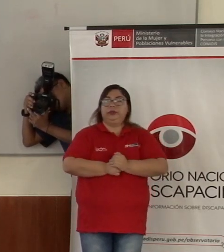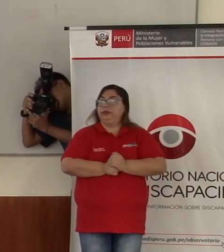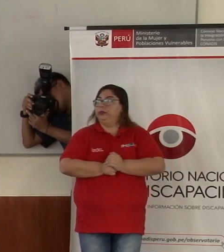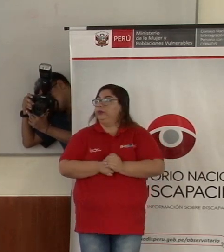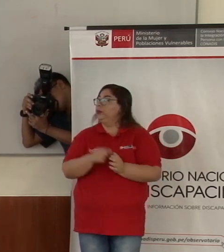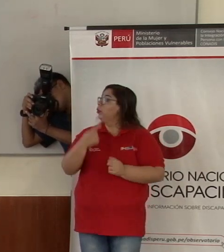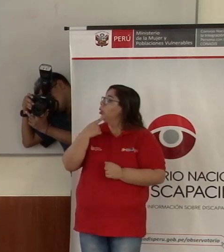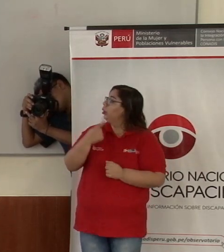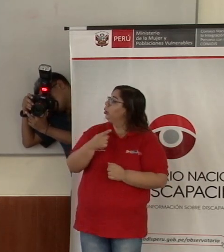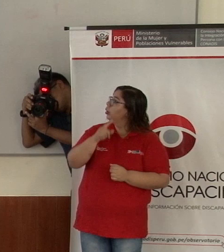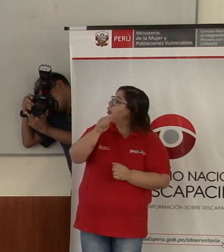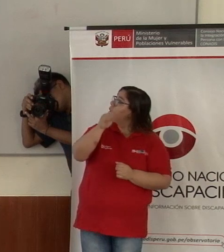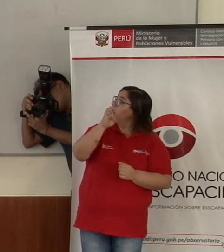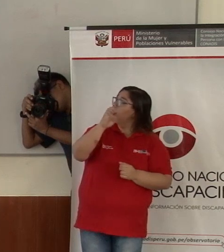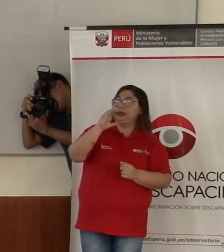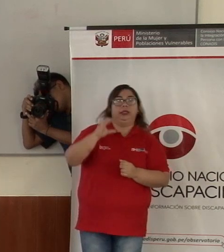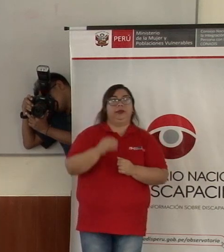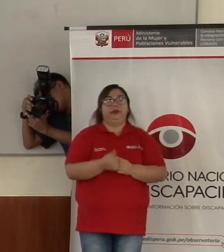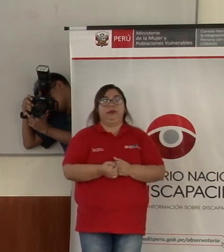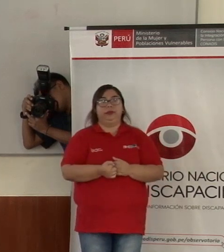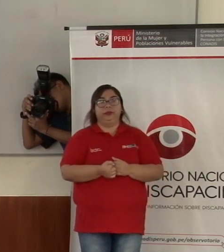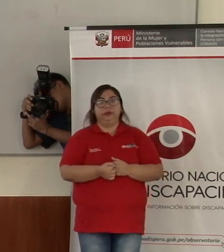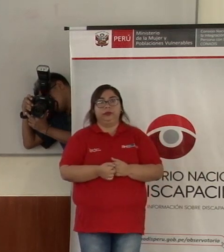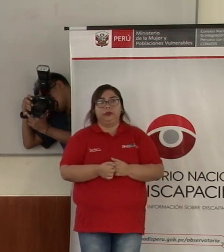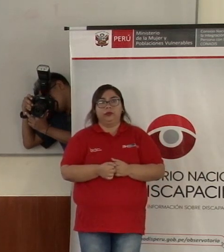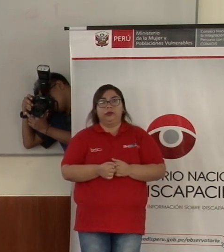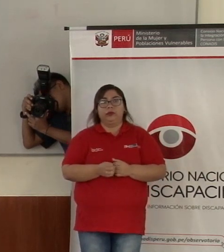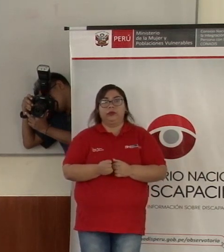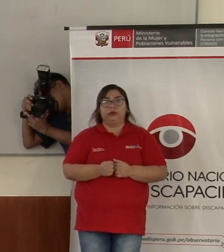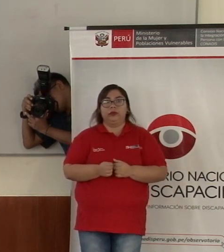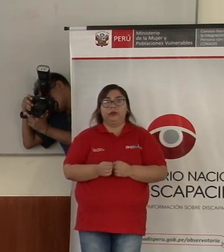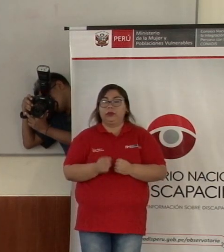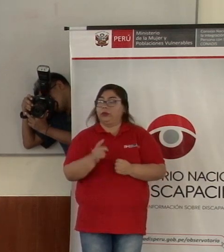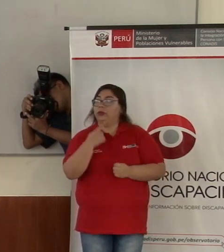TC, del Tribunal Constitucional, del año 2009, ¿eh?